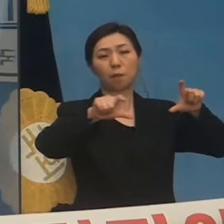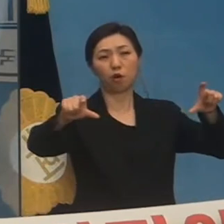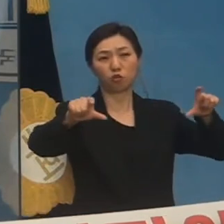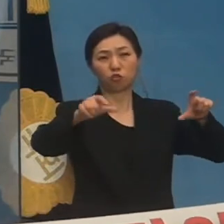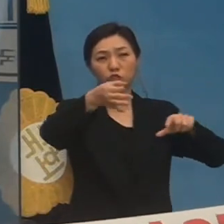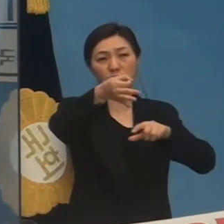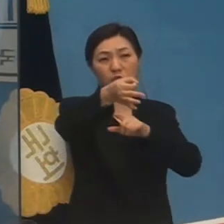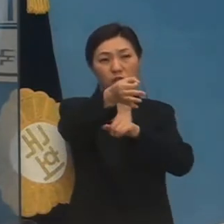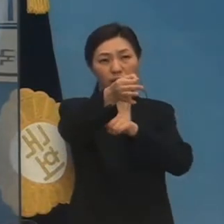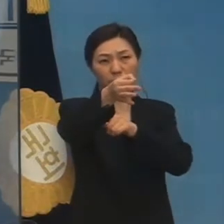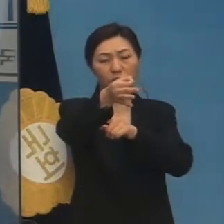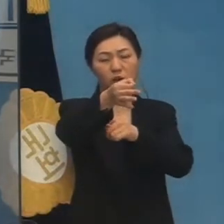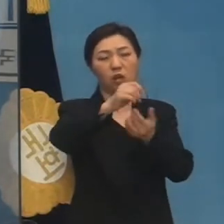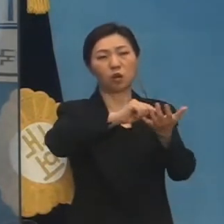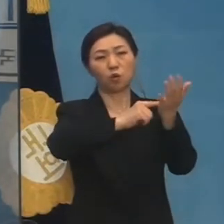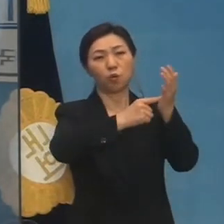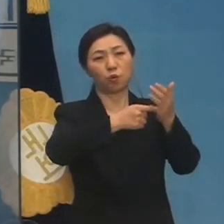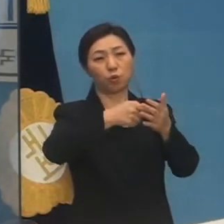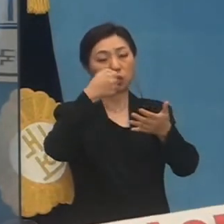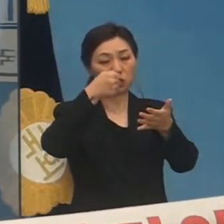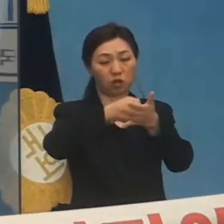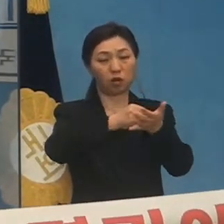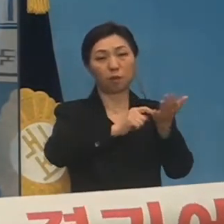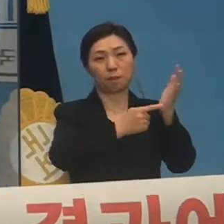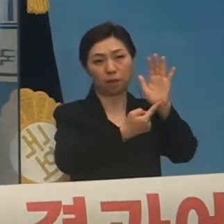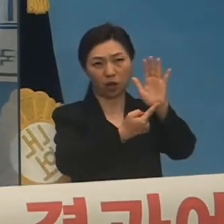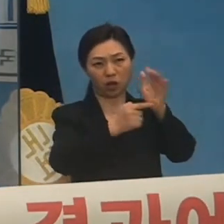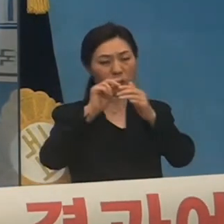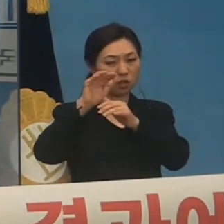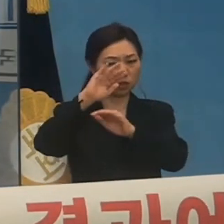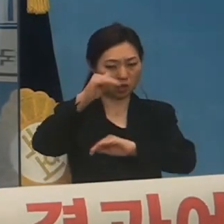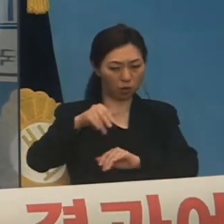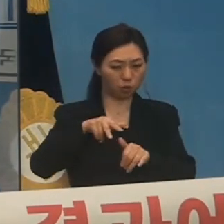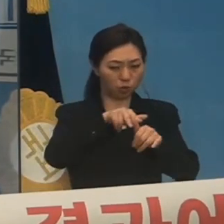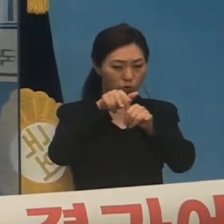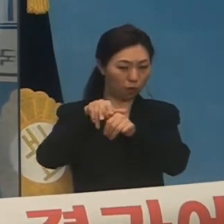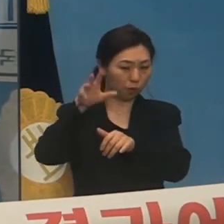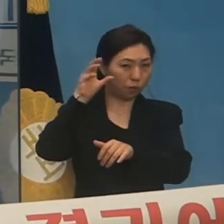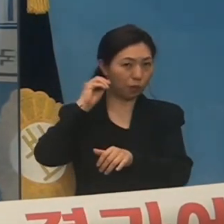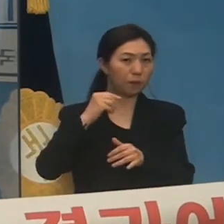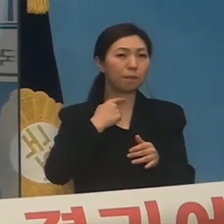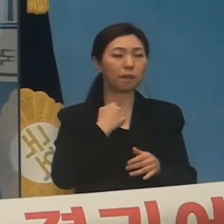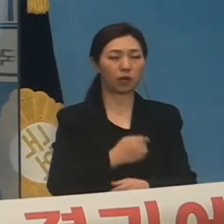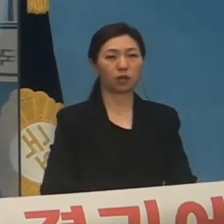정보도 입수할 수 있었습니다. 이에 5개